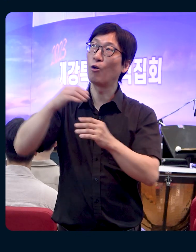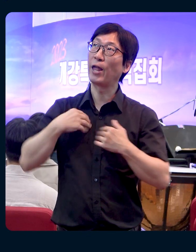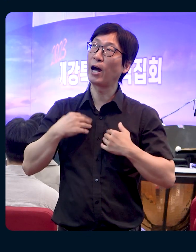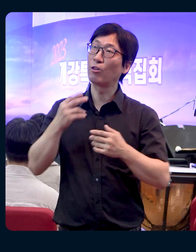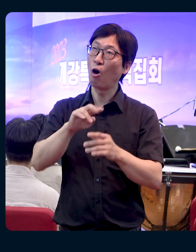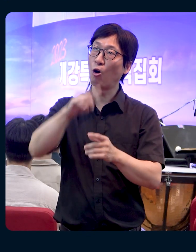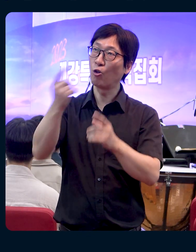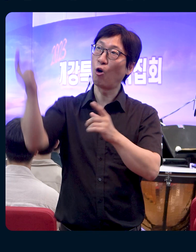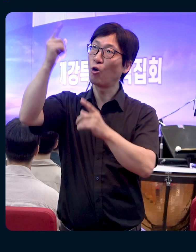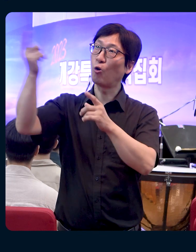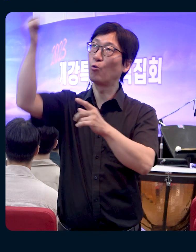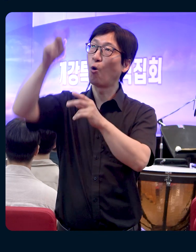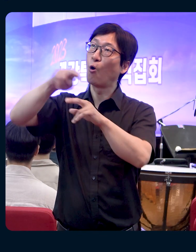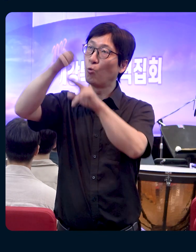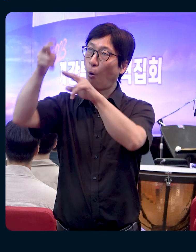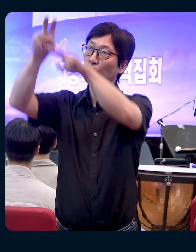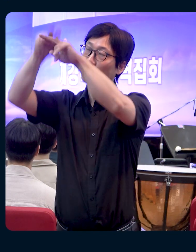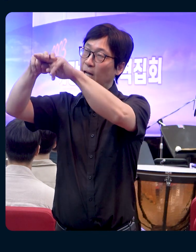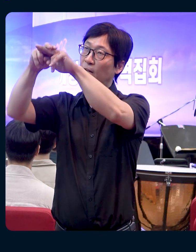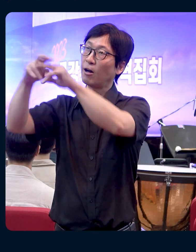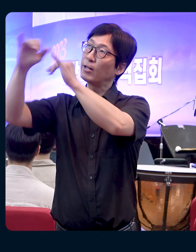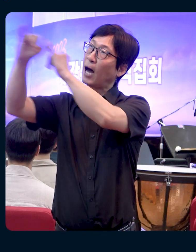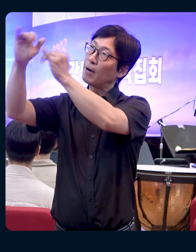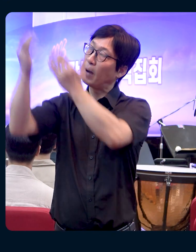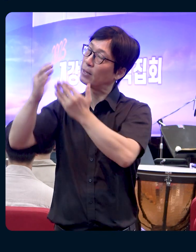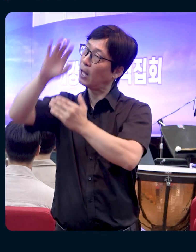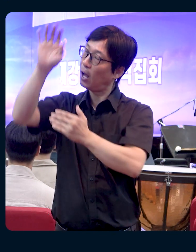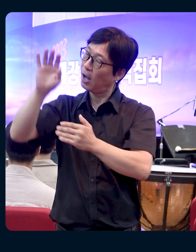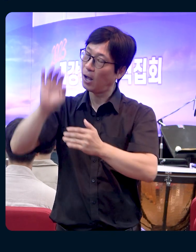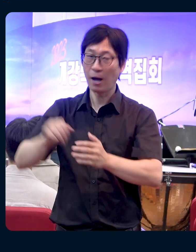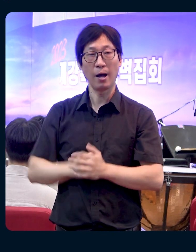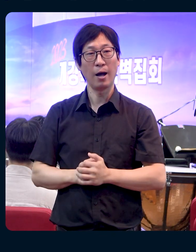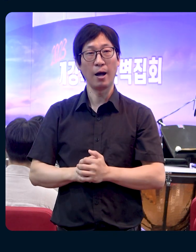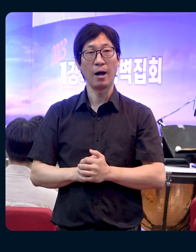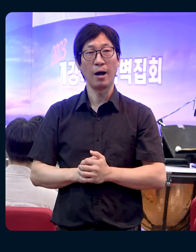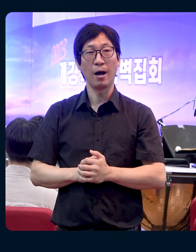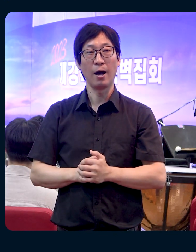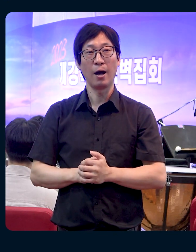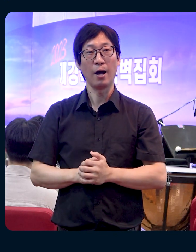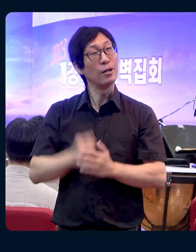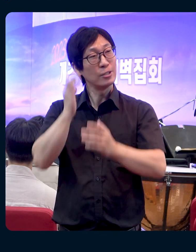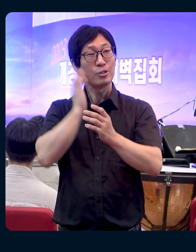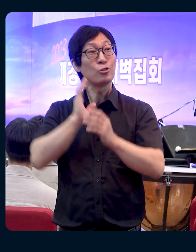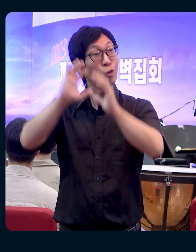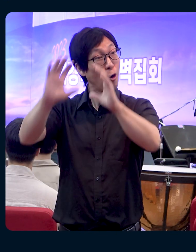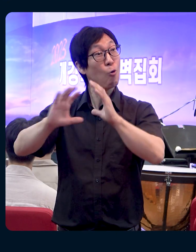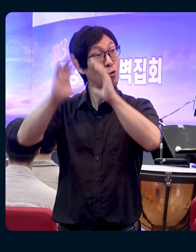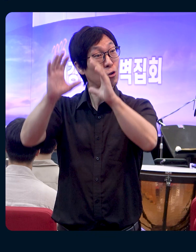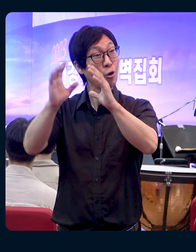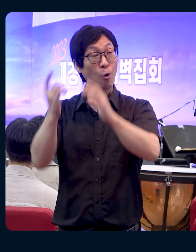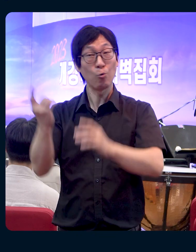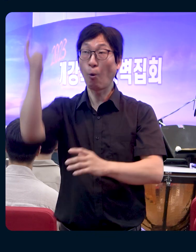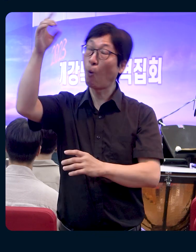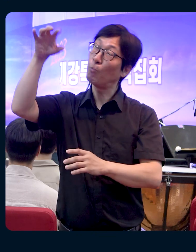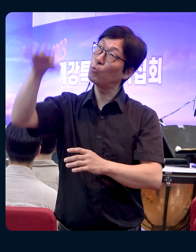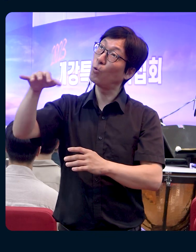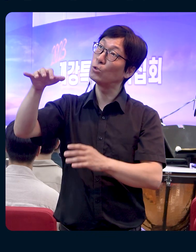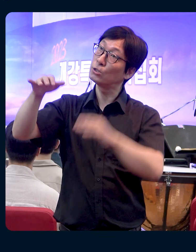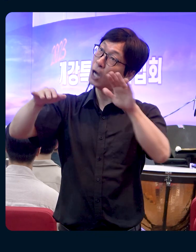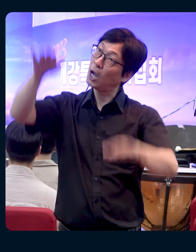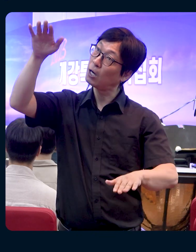근데 솔직히 문자적으로 그걸 받아들일 수 없어요. 왜냐면요, 천국에서 높은 곳이 있다는